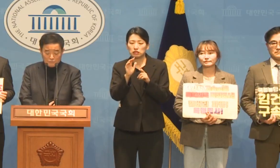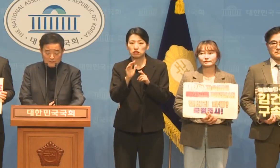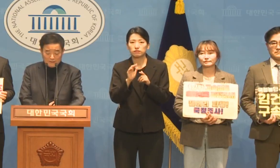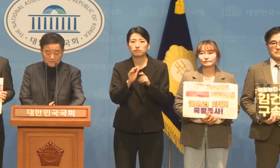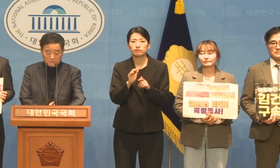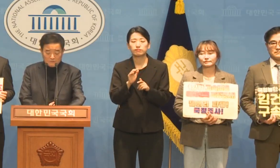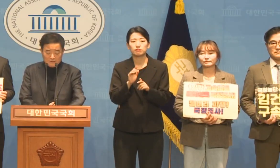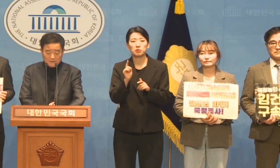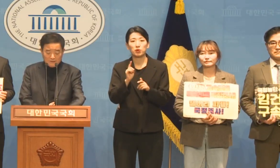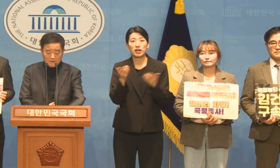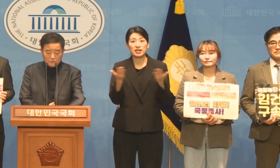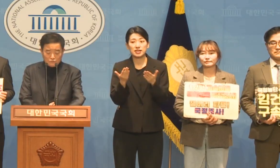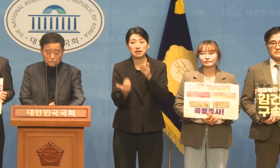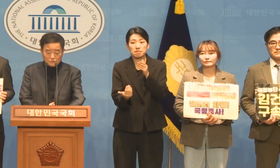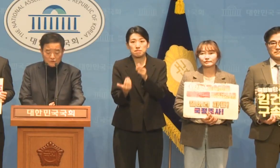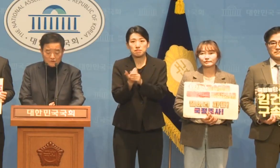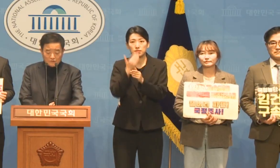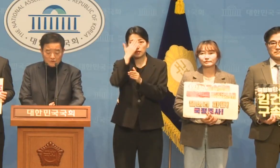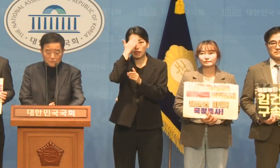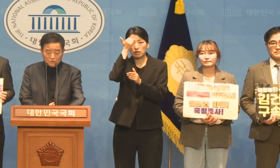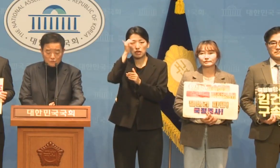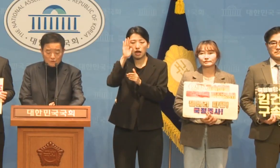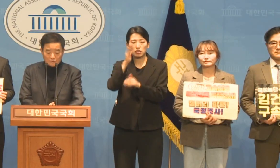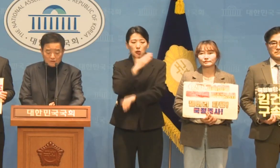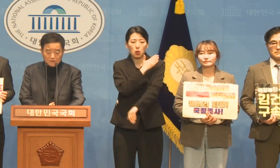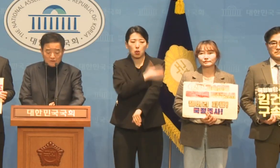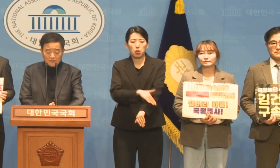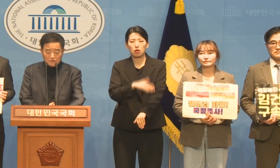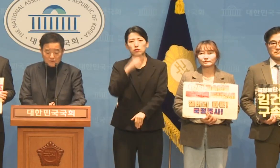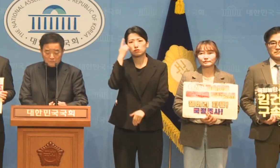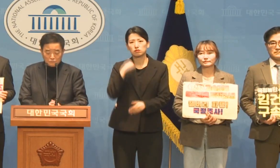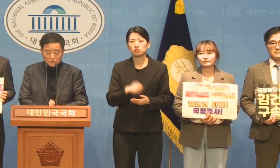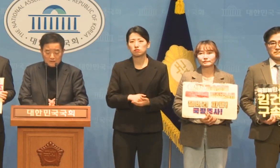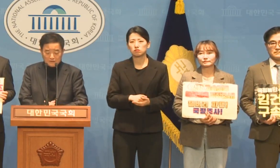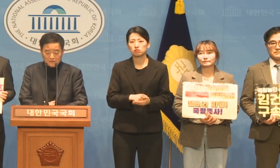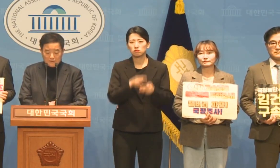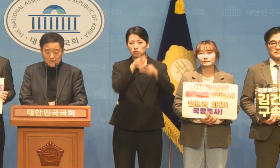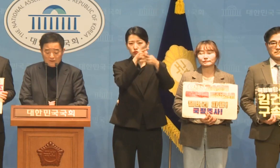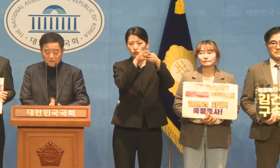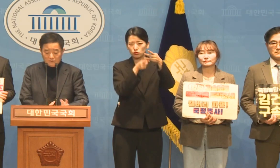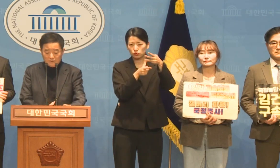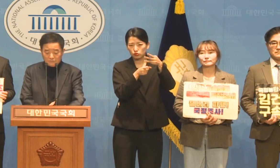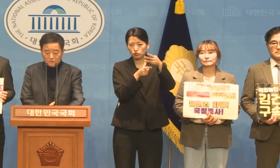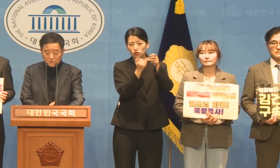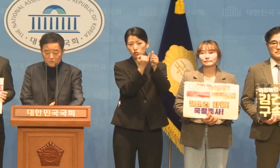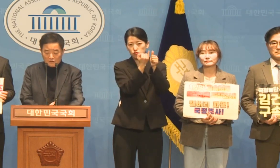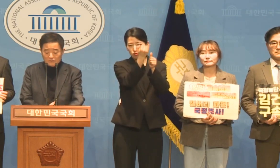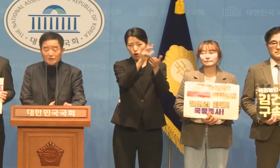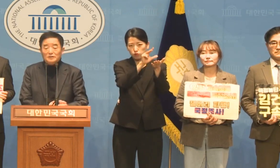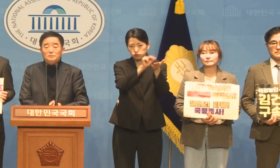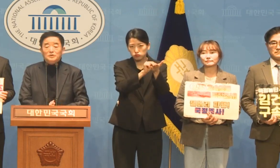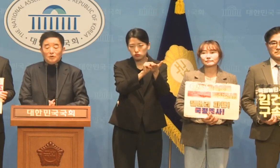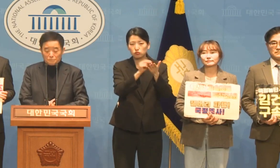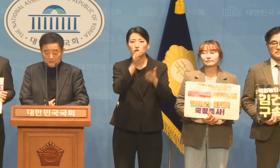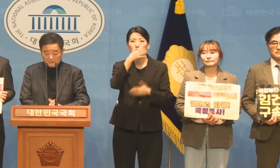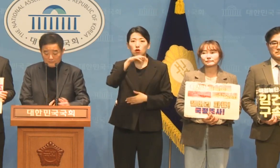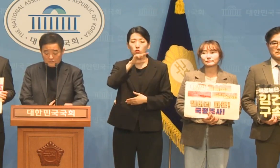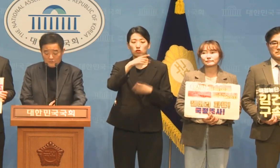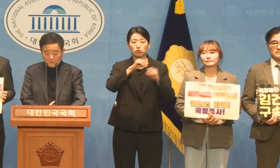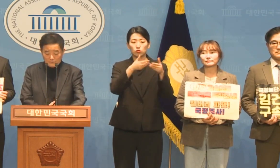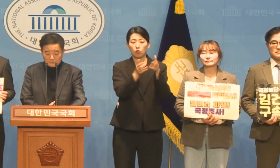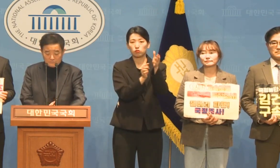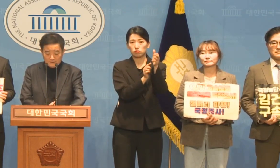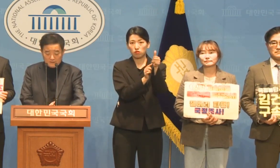자르기에 불과했습니다. 윤석열, 김건희, 원희룡의 죄를 실무자들이 책임지도록 하는